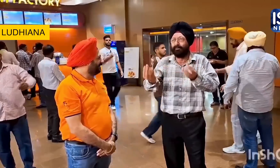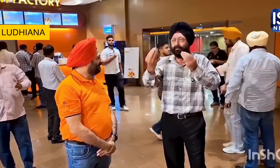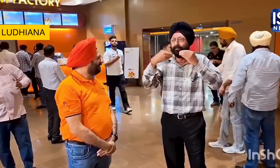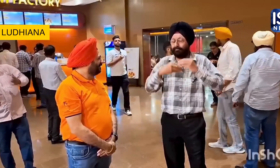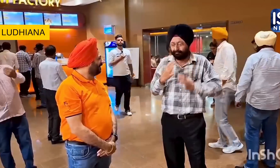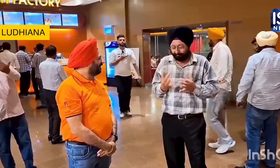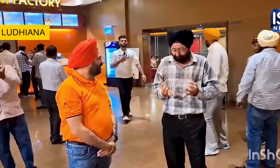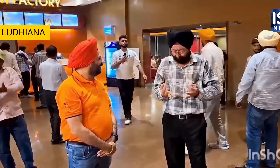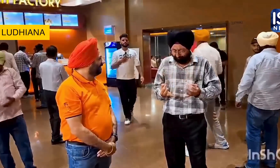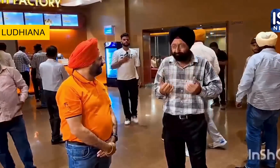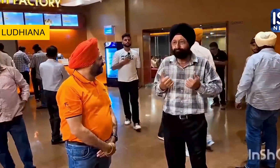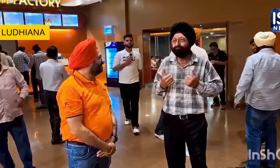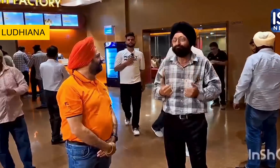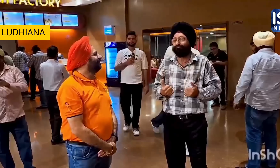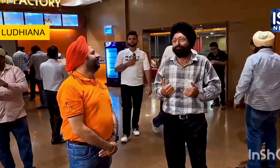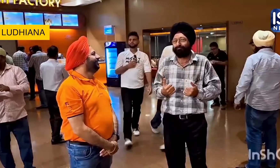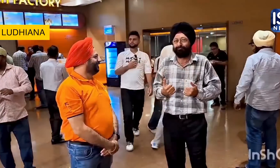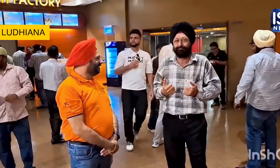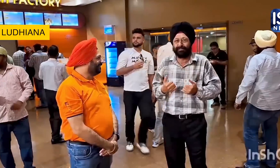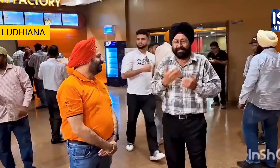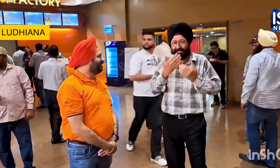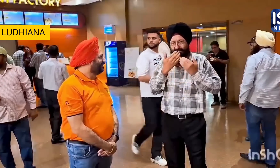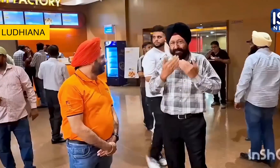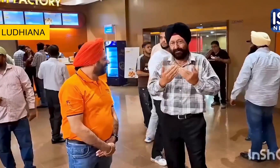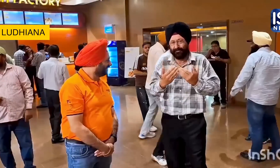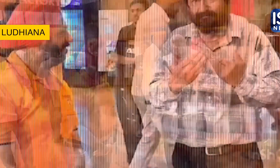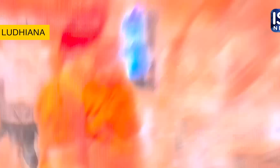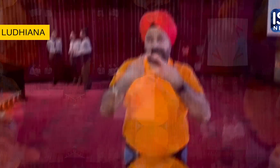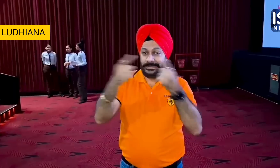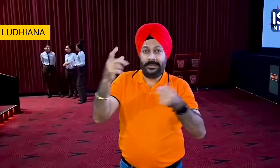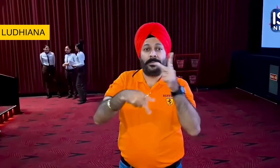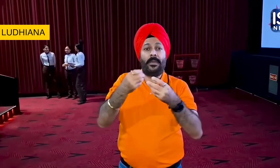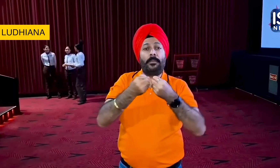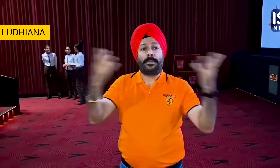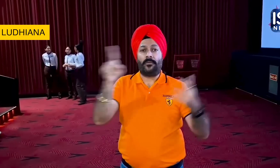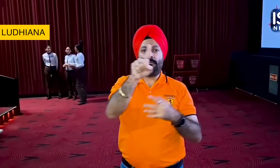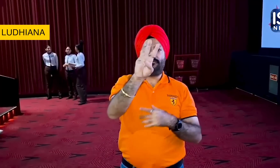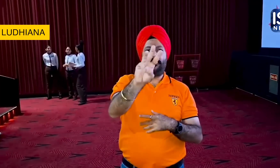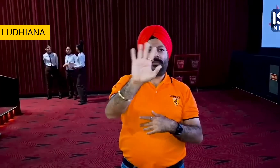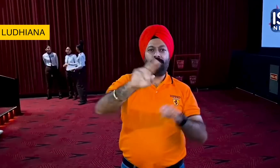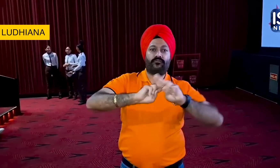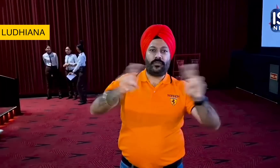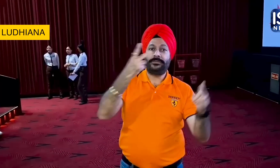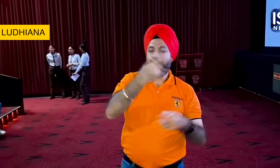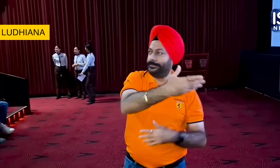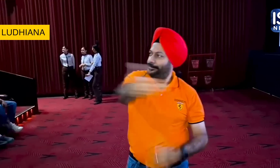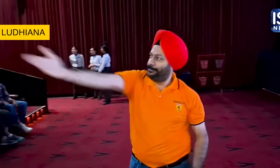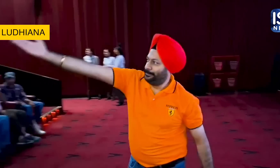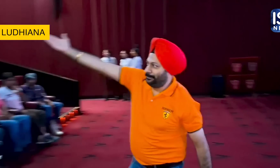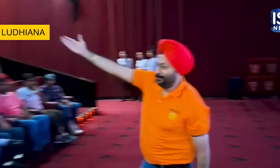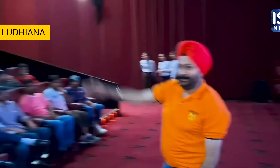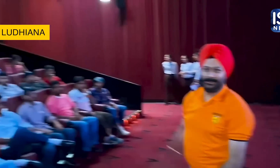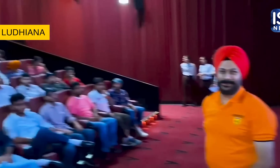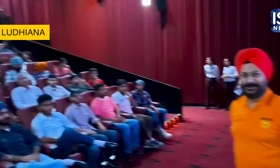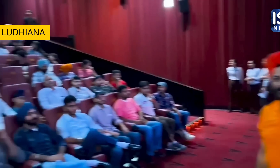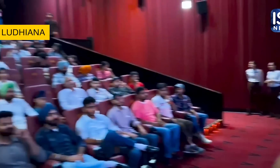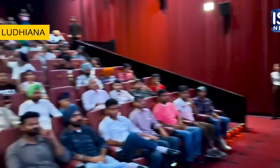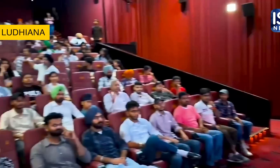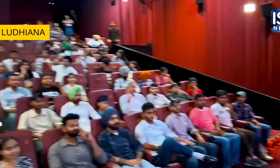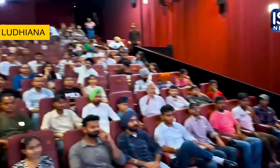आईएसएल इंटरप्रिटेशन के साथ मैं पूरी तरह के समझ गया। थैंक यू सो मच। ये शो पूरा हाउसफुल था। देखिए,